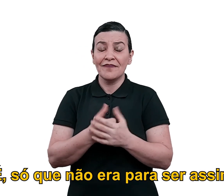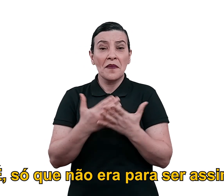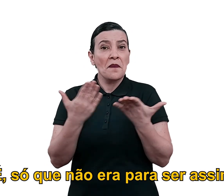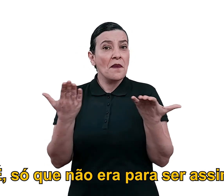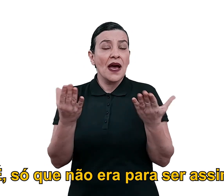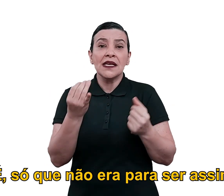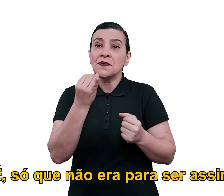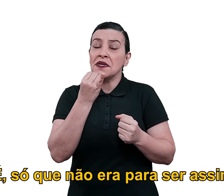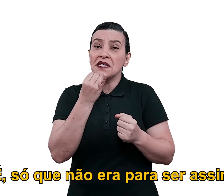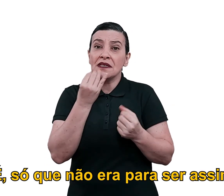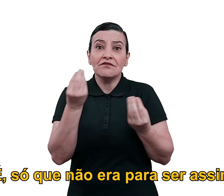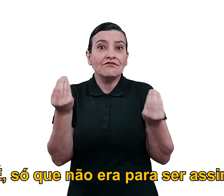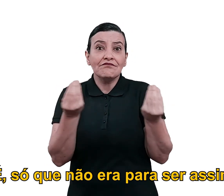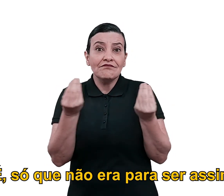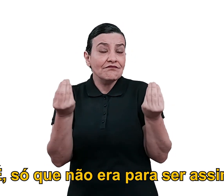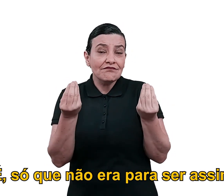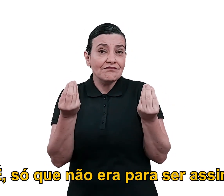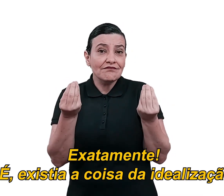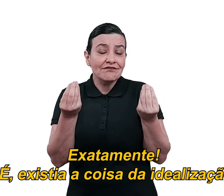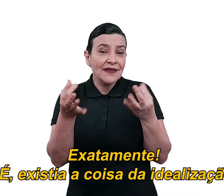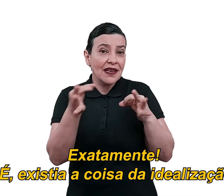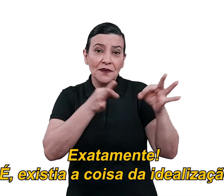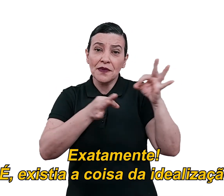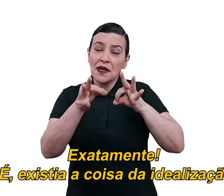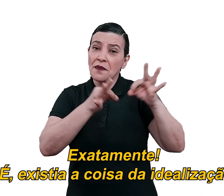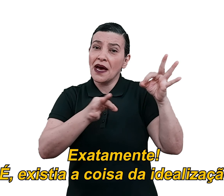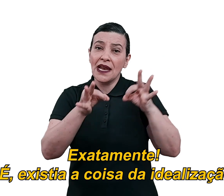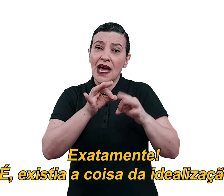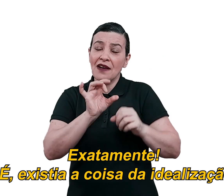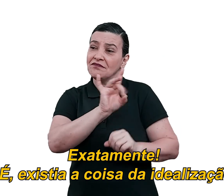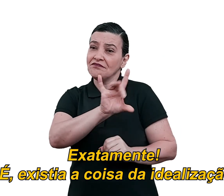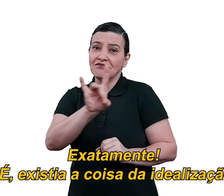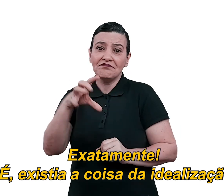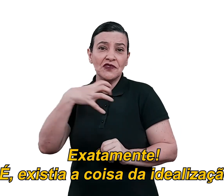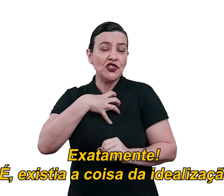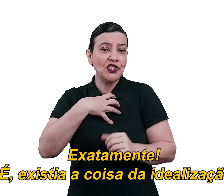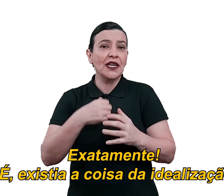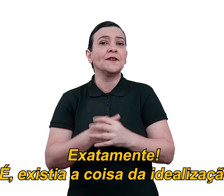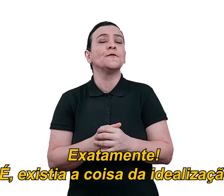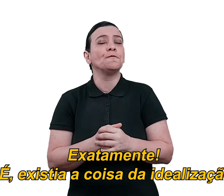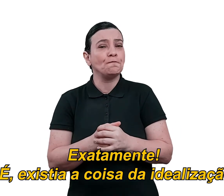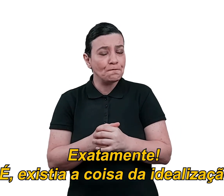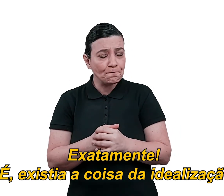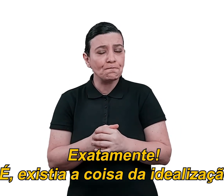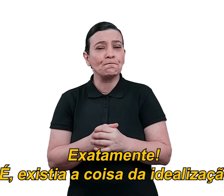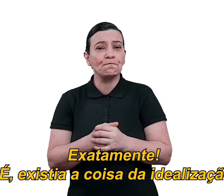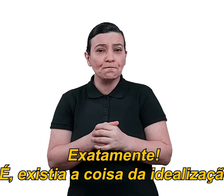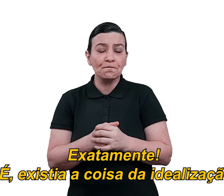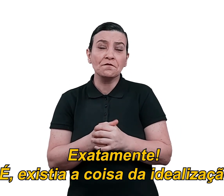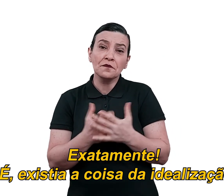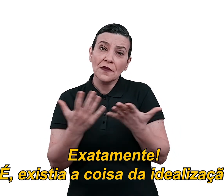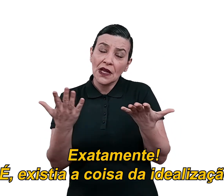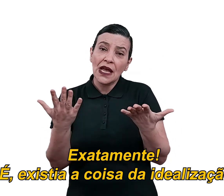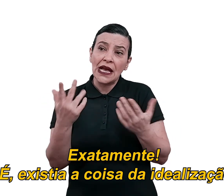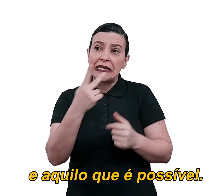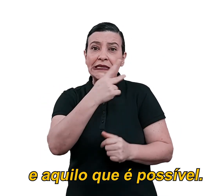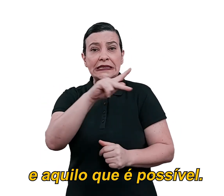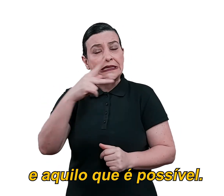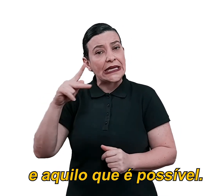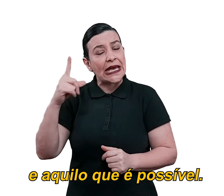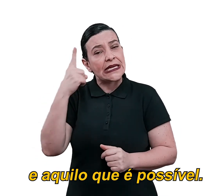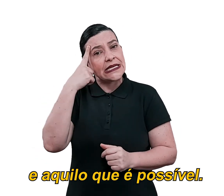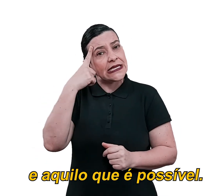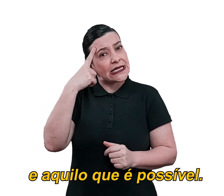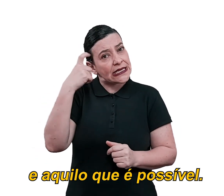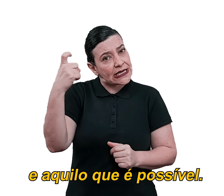Só que não era para ser, né? Assim. Exatamente, porque existe a coisa da idealização, né?